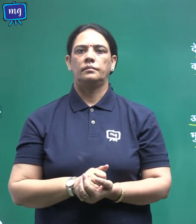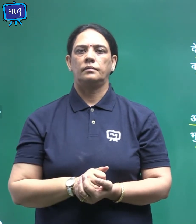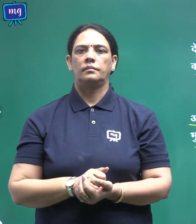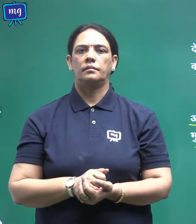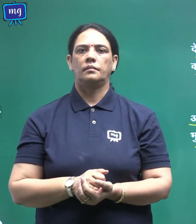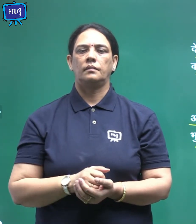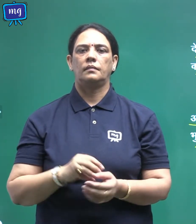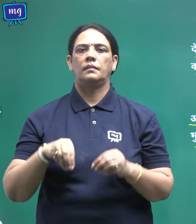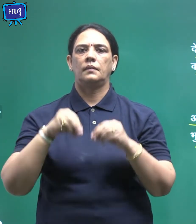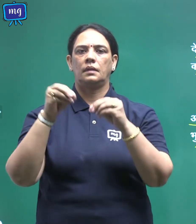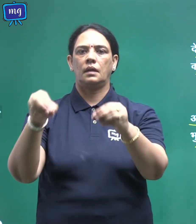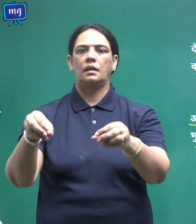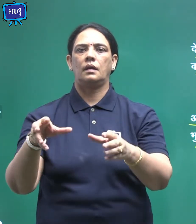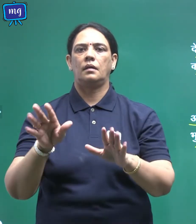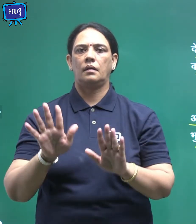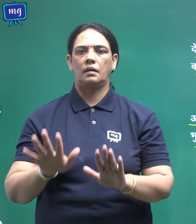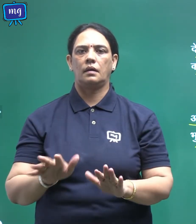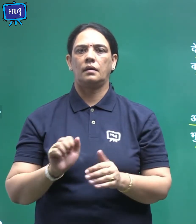भुगतान करना पड़ेगा।